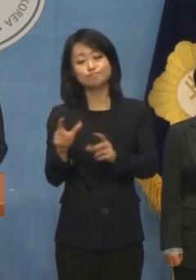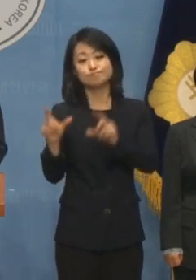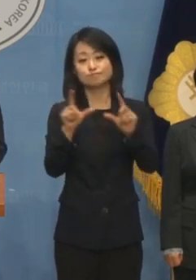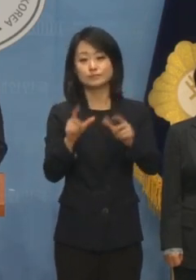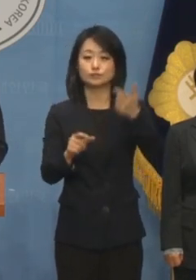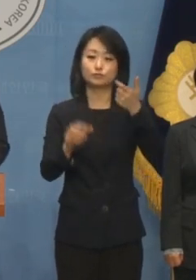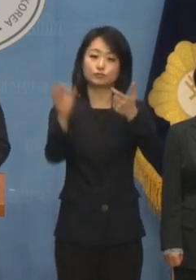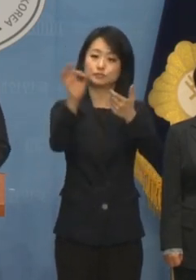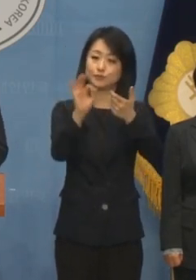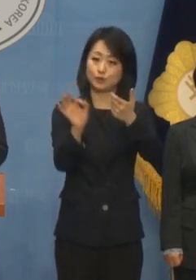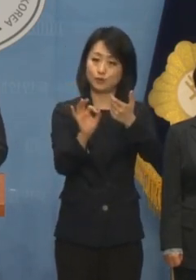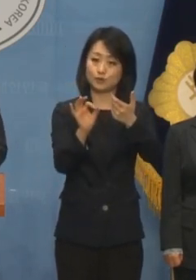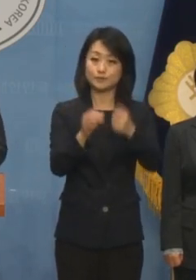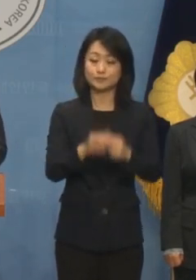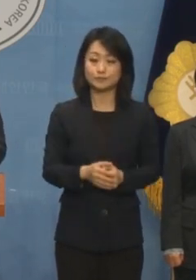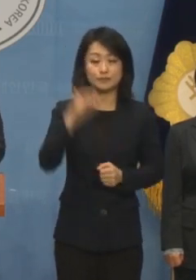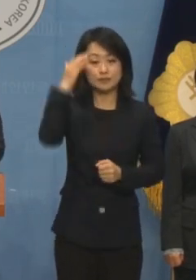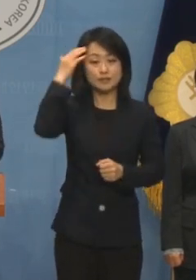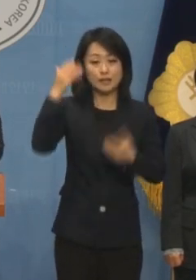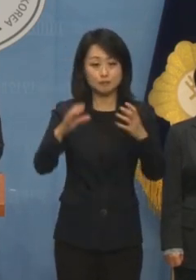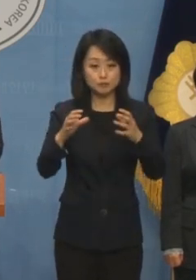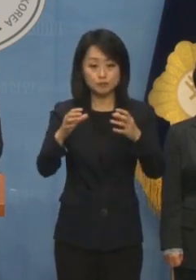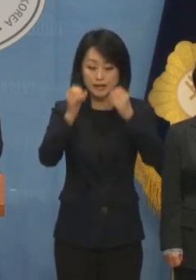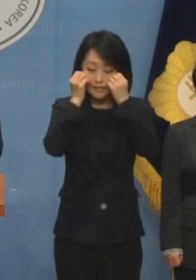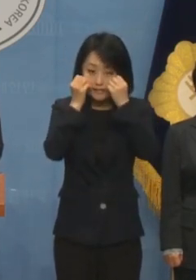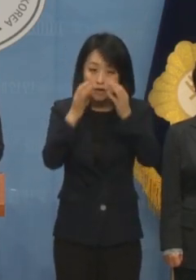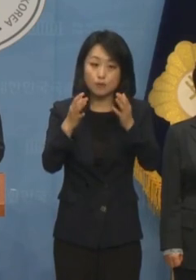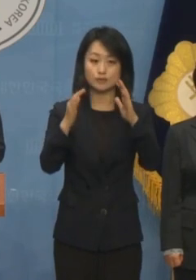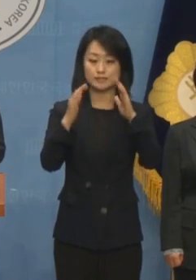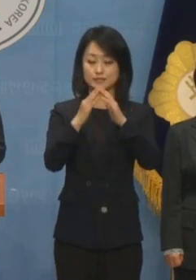있습니다. 이제는 대한민국의